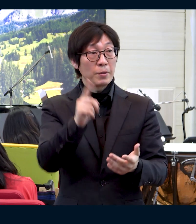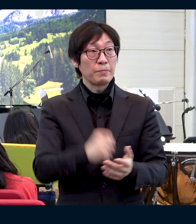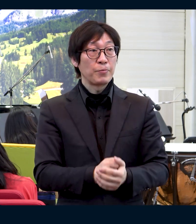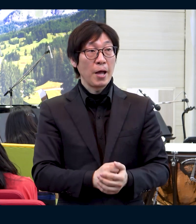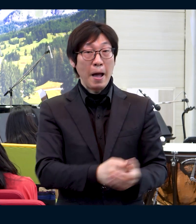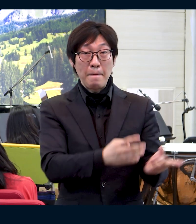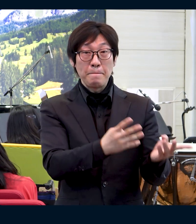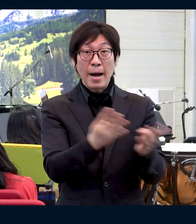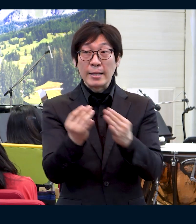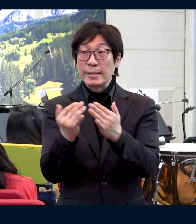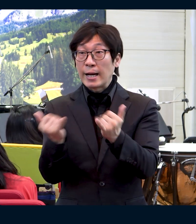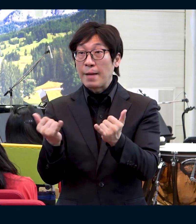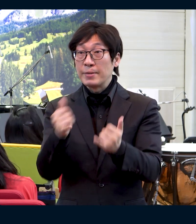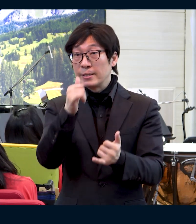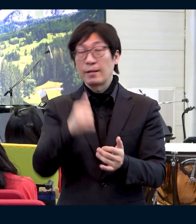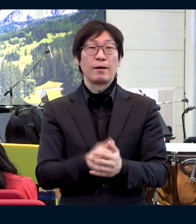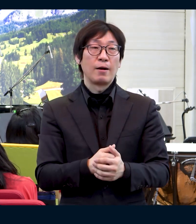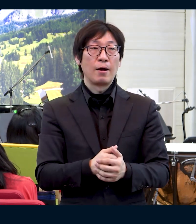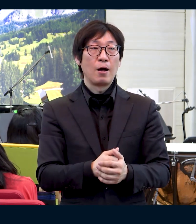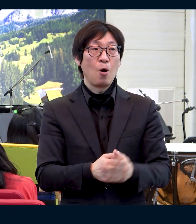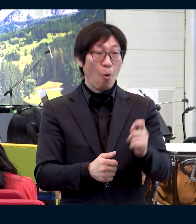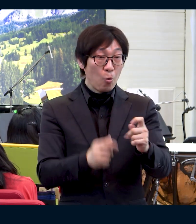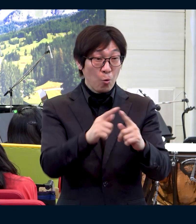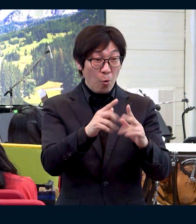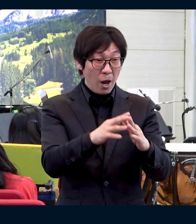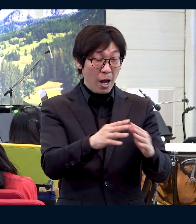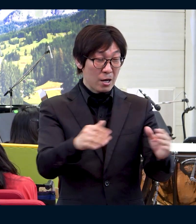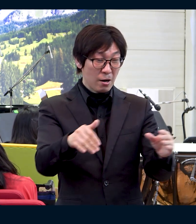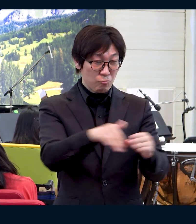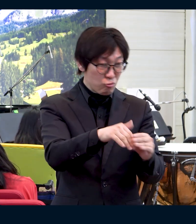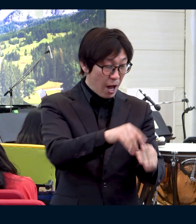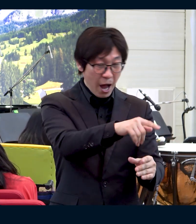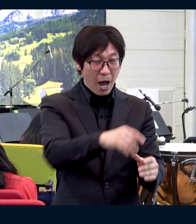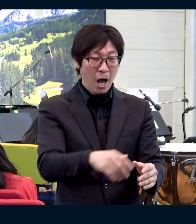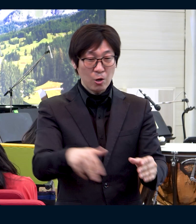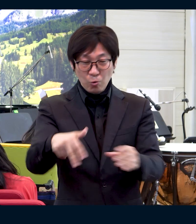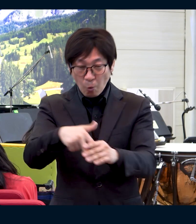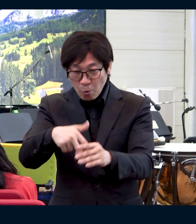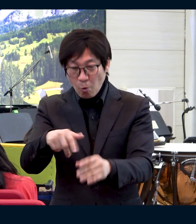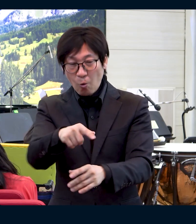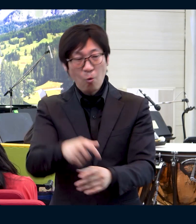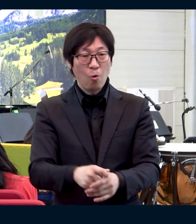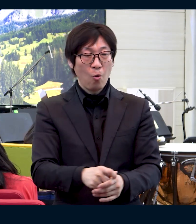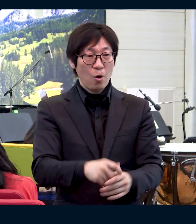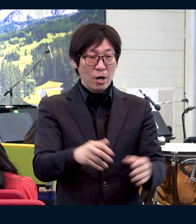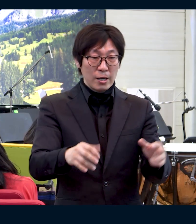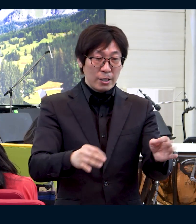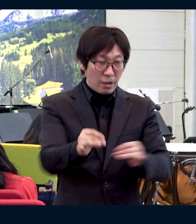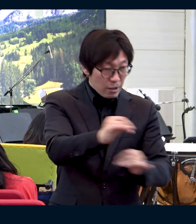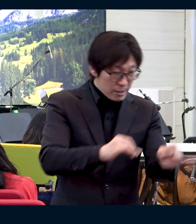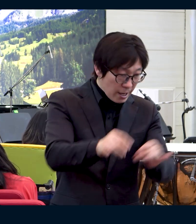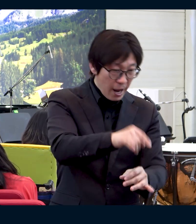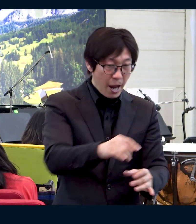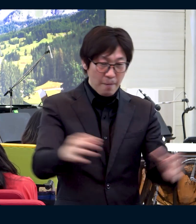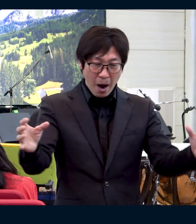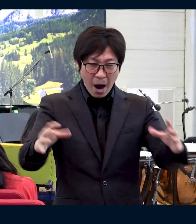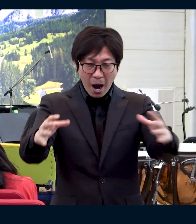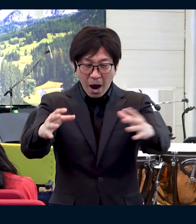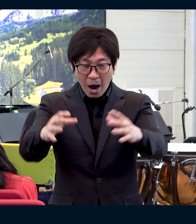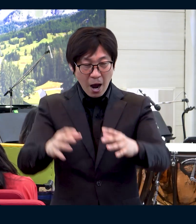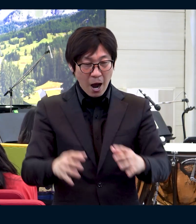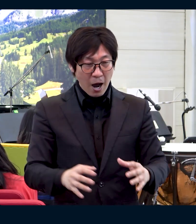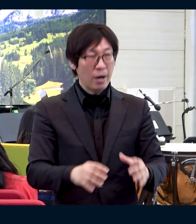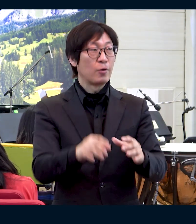보니까 수많은 사람들처럼 그 고린도에 또 어떤 문화 중심적으로 종교 중심적으로 또 상업 중심적으로